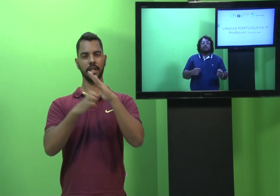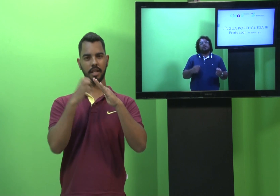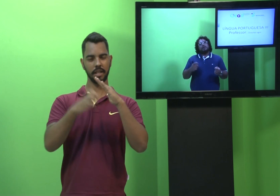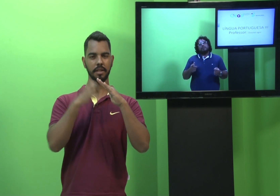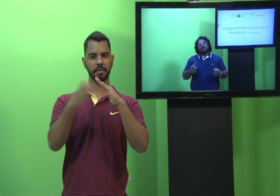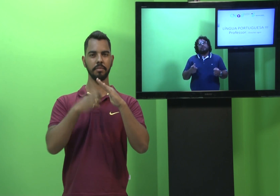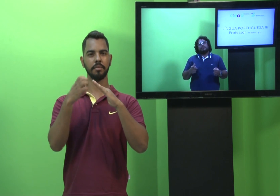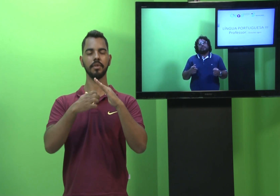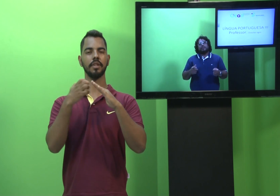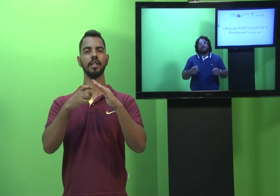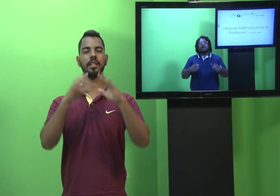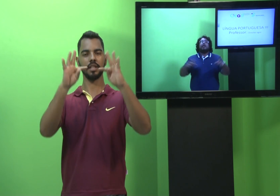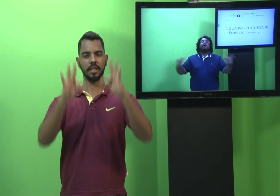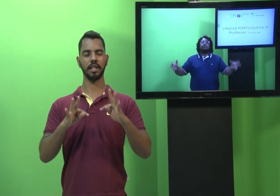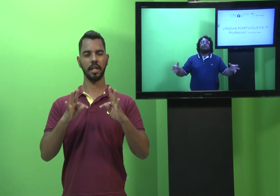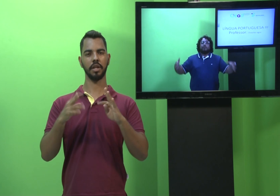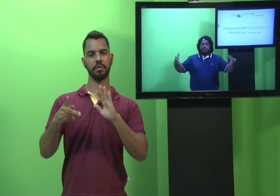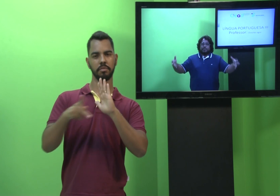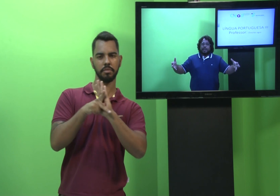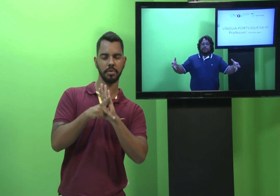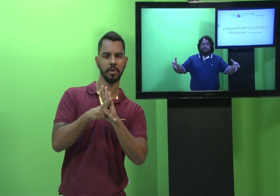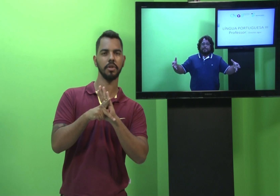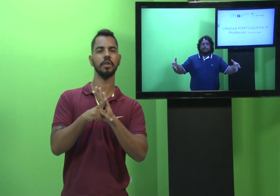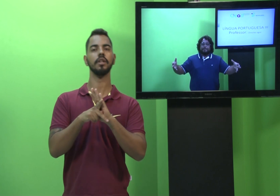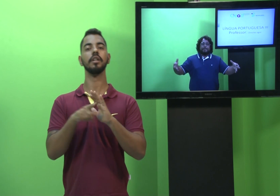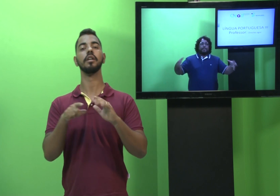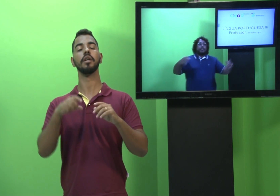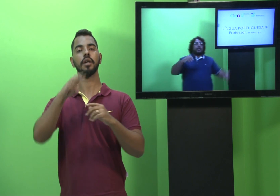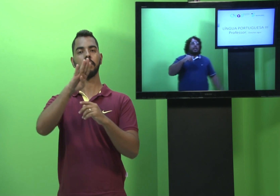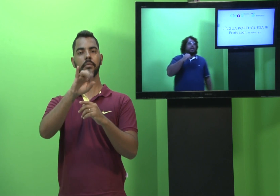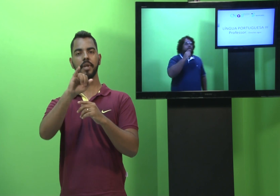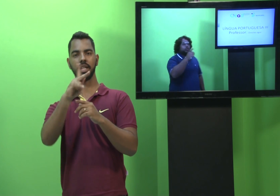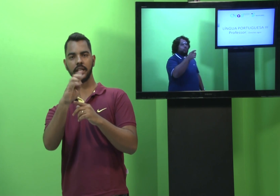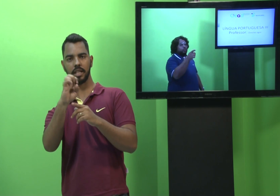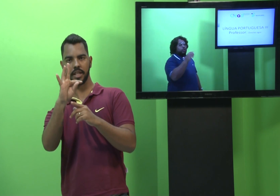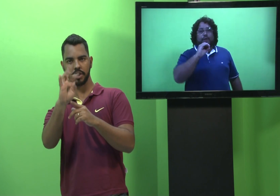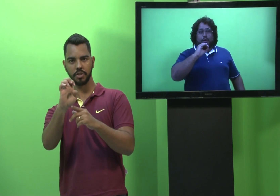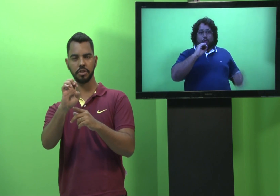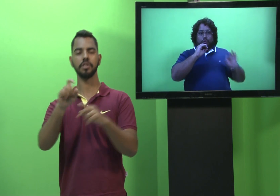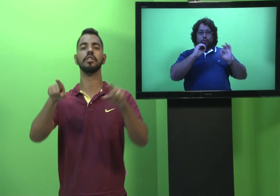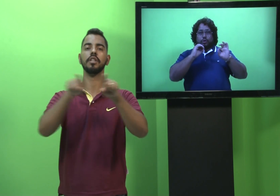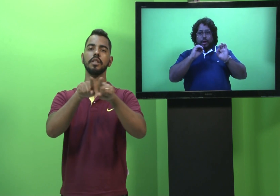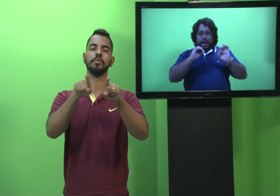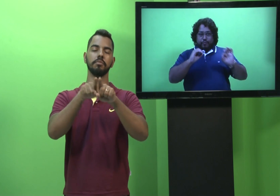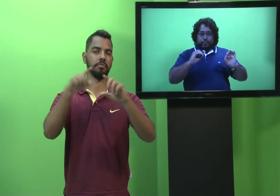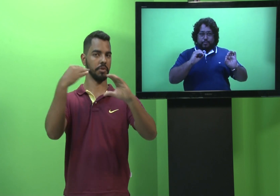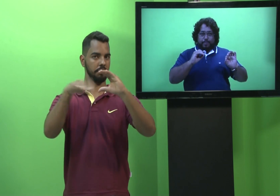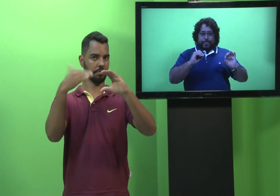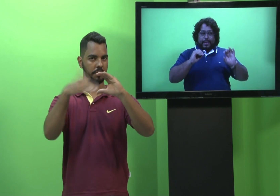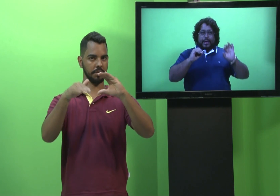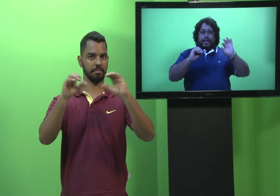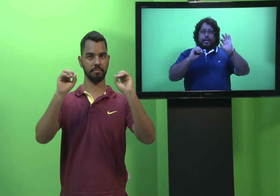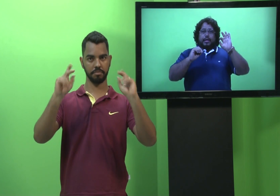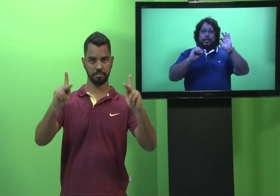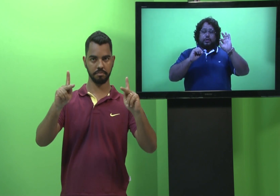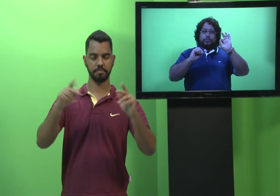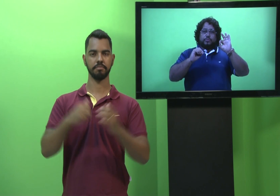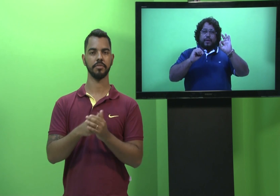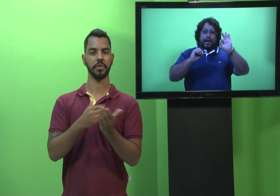e e-mail. E aí, vamos começar? O novo acordo ortográfico que nós vamos